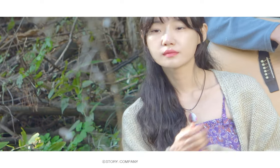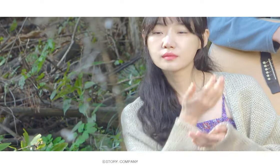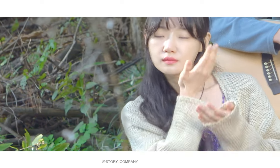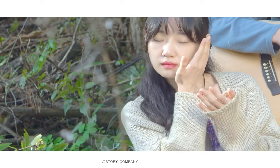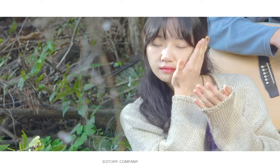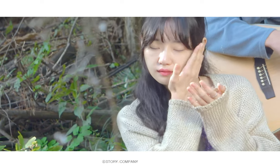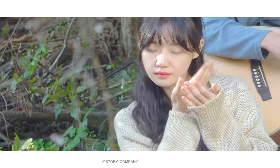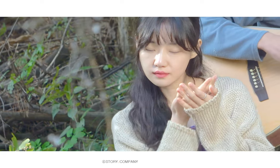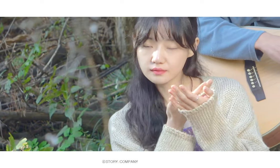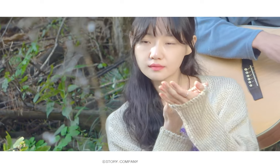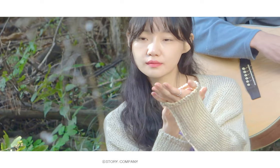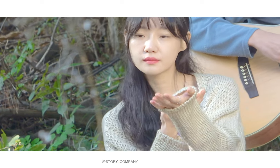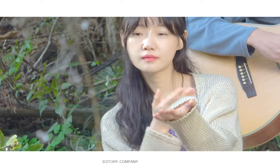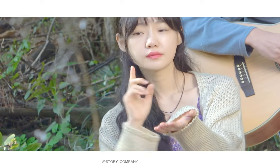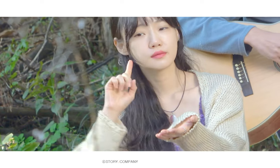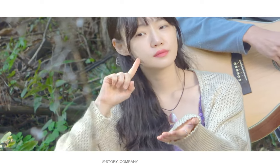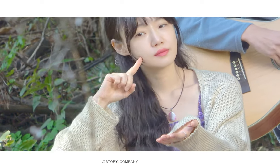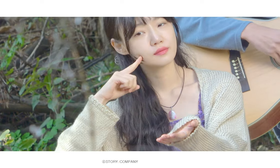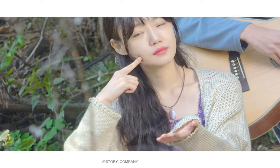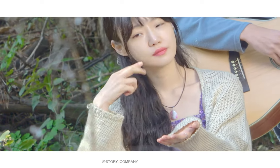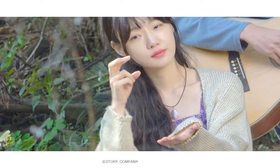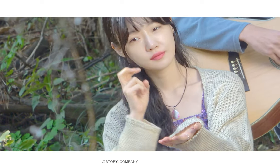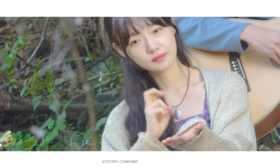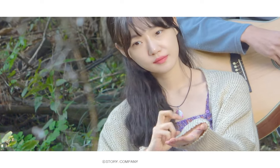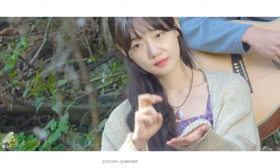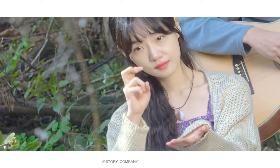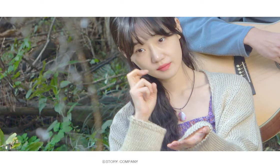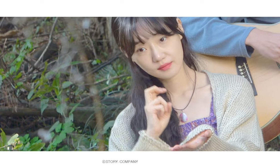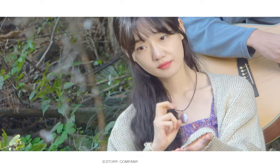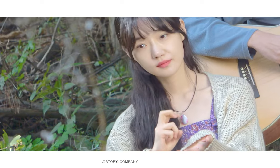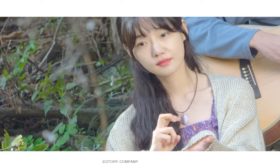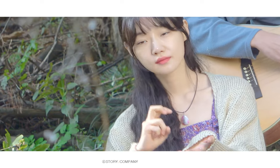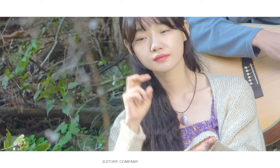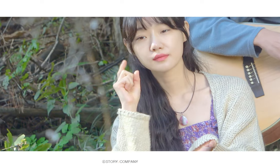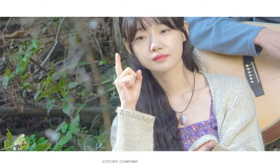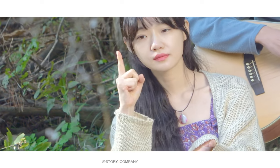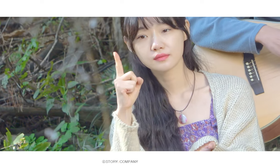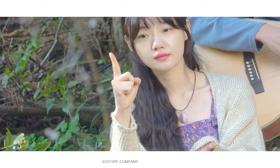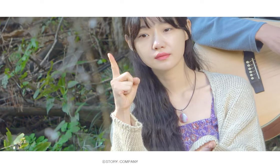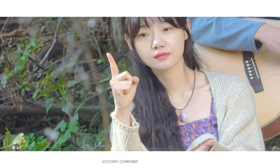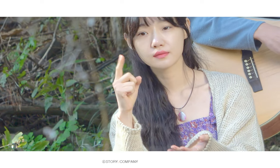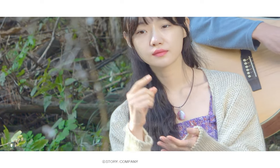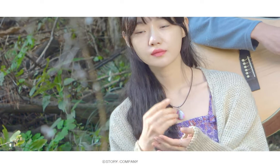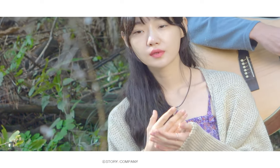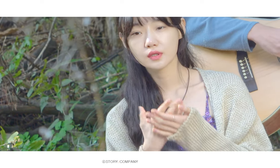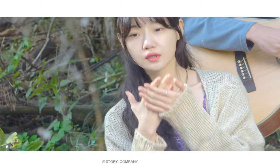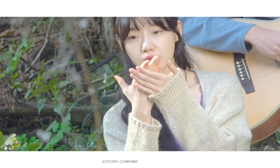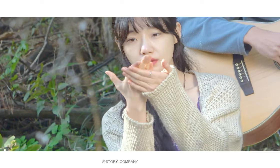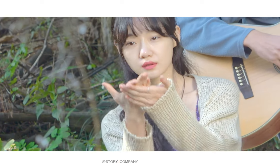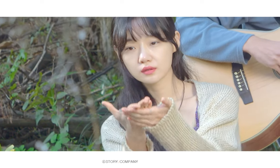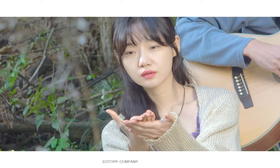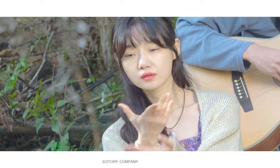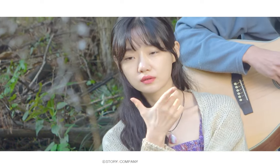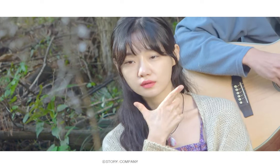소중한 내게 예쁜 멜로디 하나를 지어주고